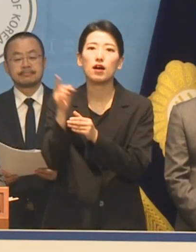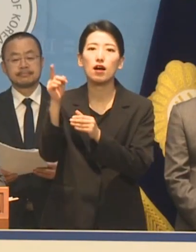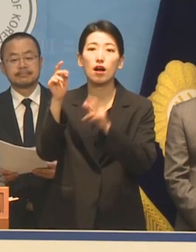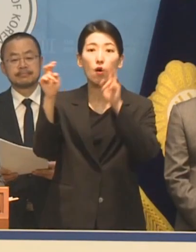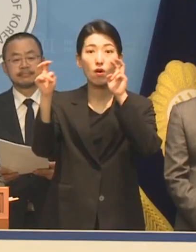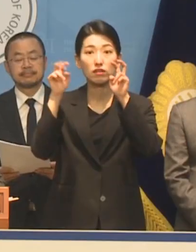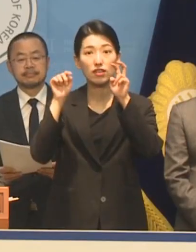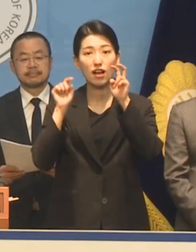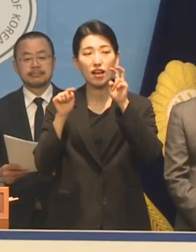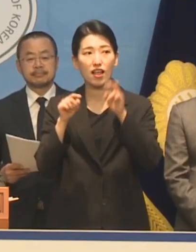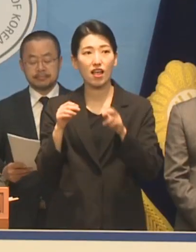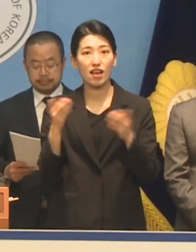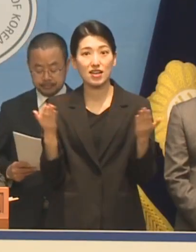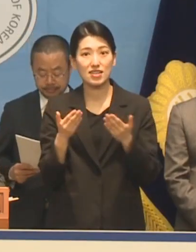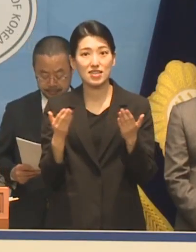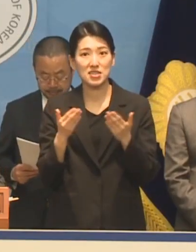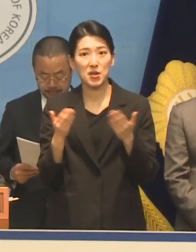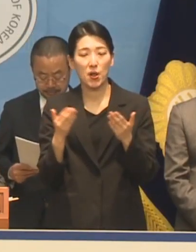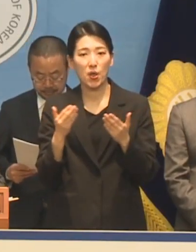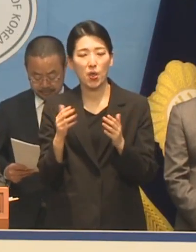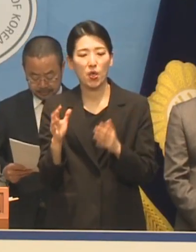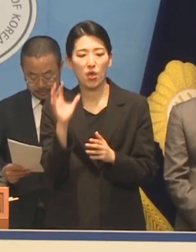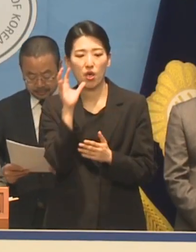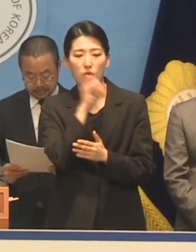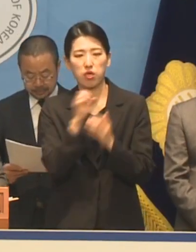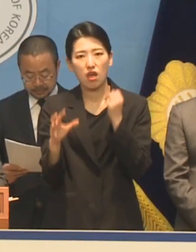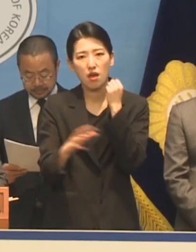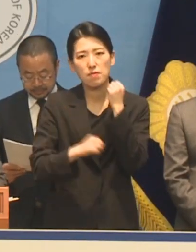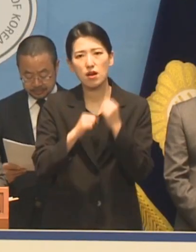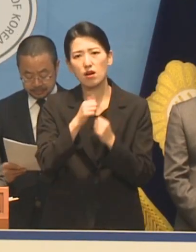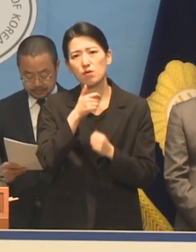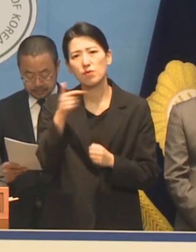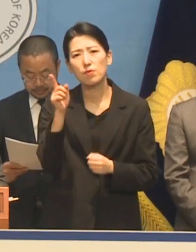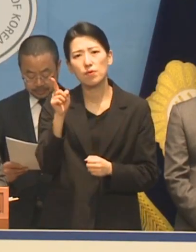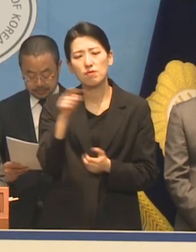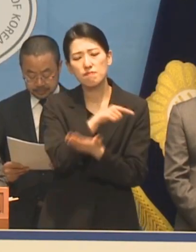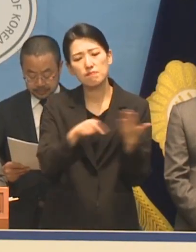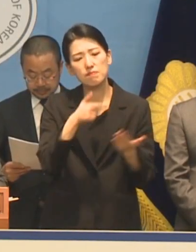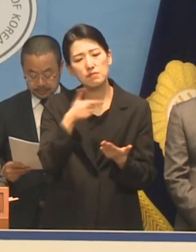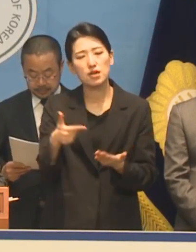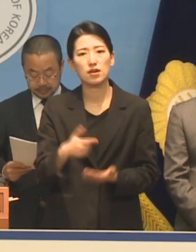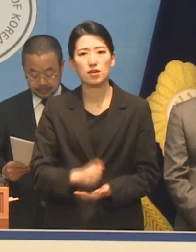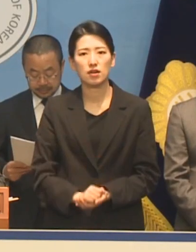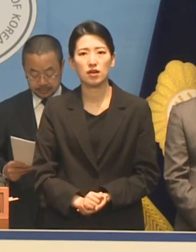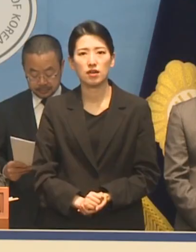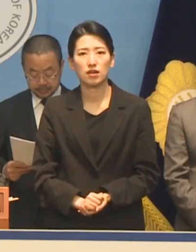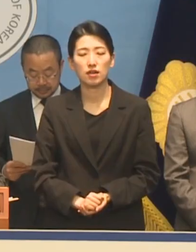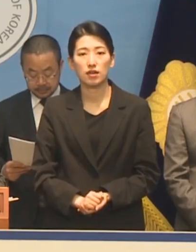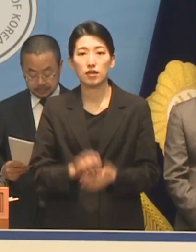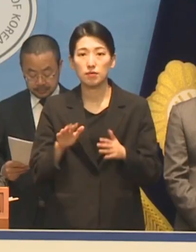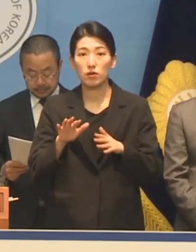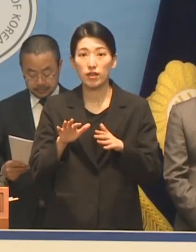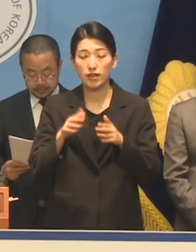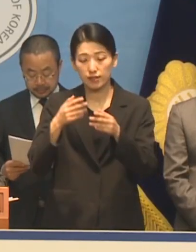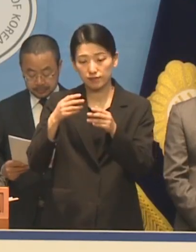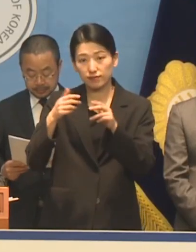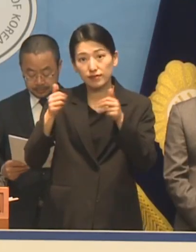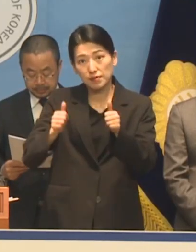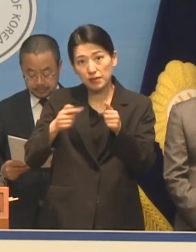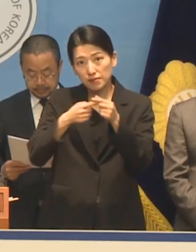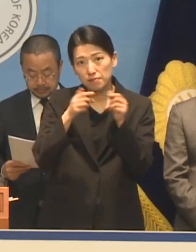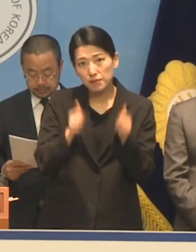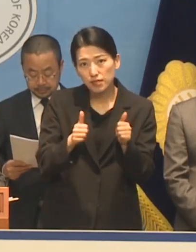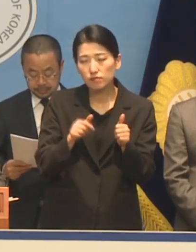배임 횡령 문제가 심각한 걸 발견을 했습니다. 특히 이번 성남 지원에서 1심 판결로 임금